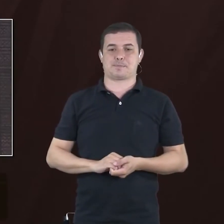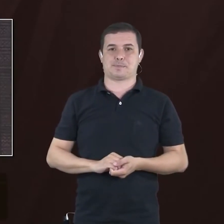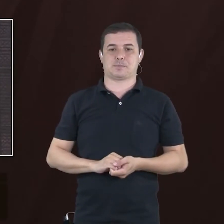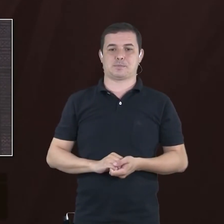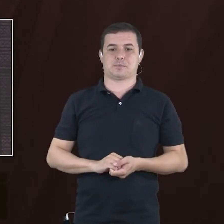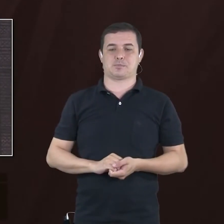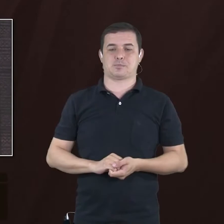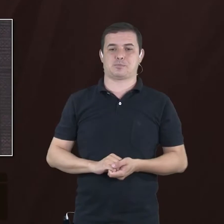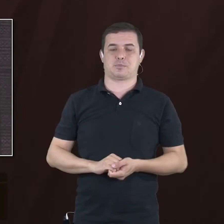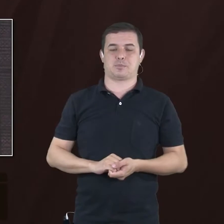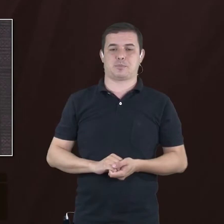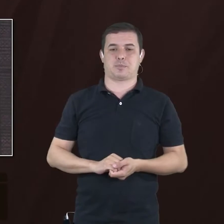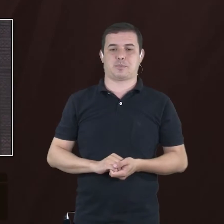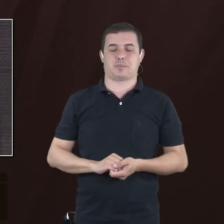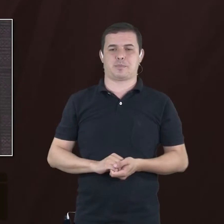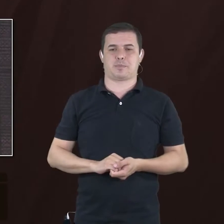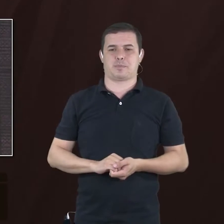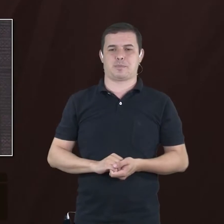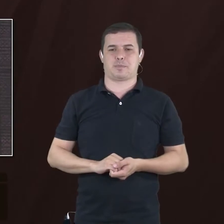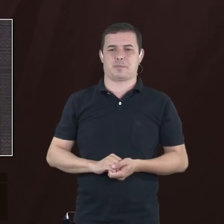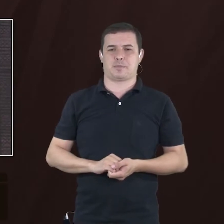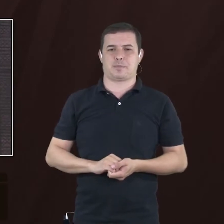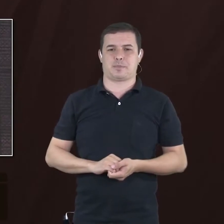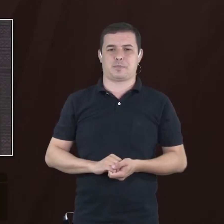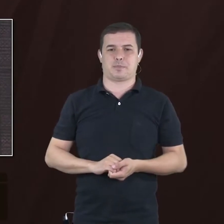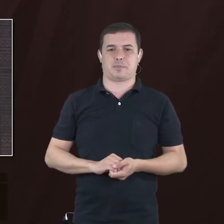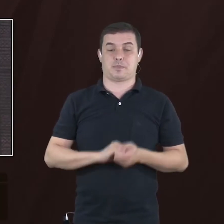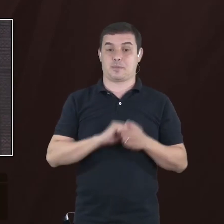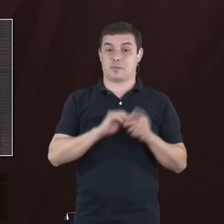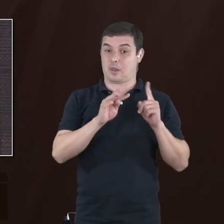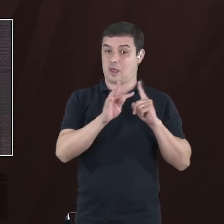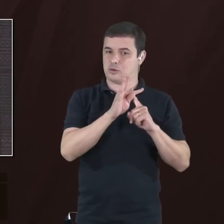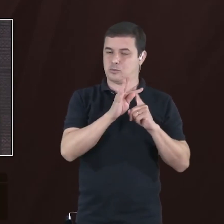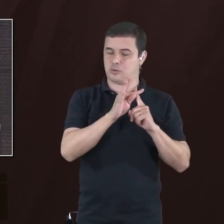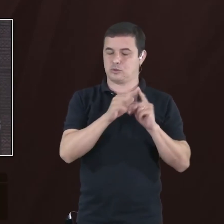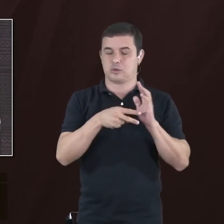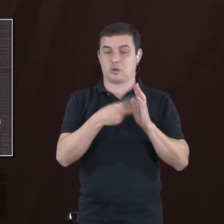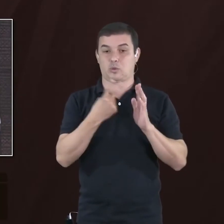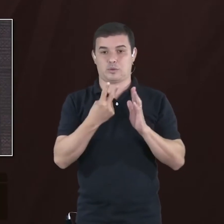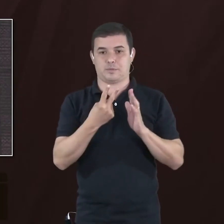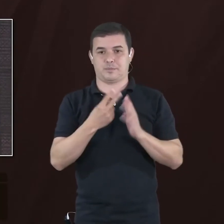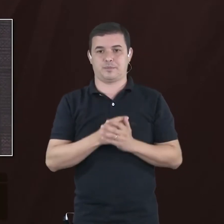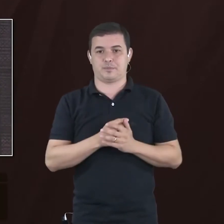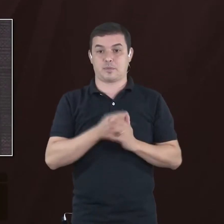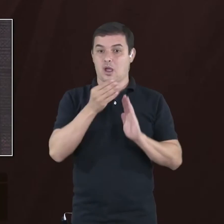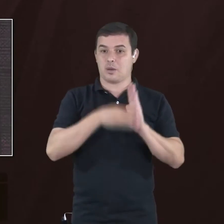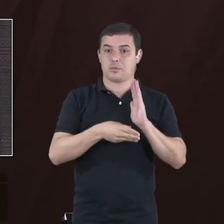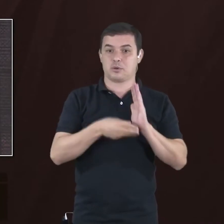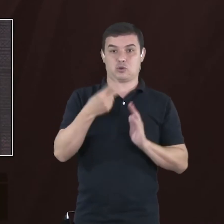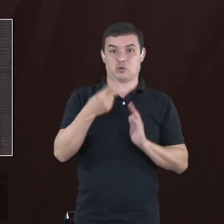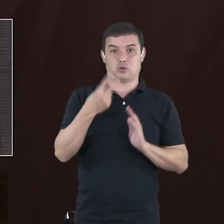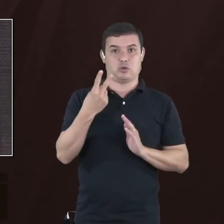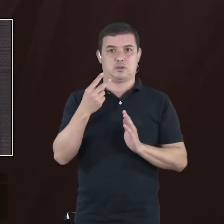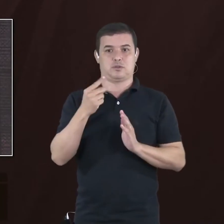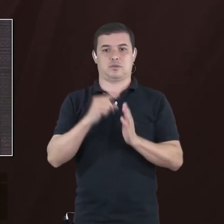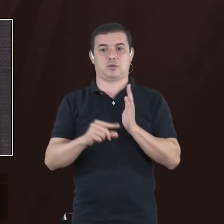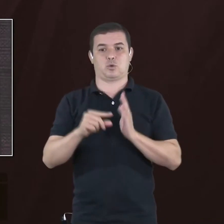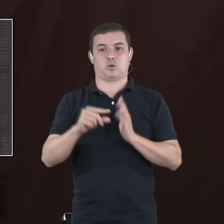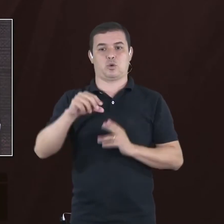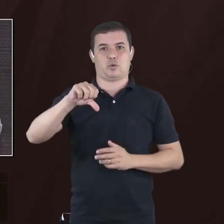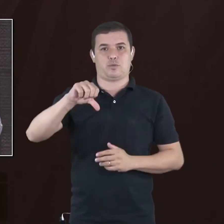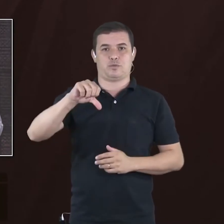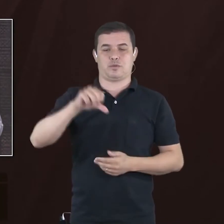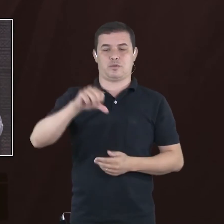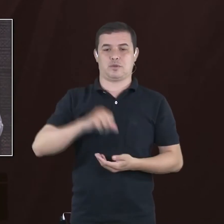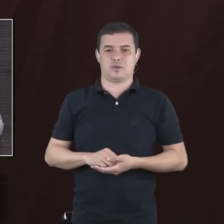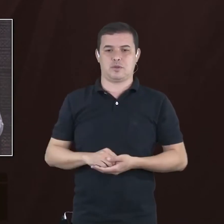Procura vir ter comigo depressa, vem depressa. eu preciso de você. Versículo